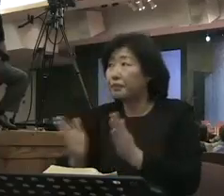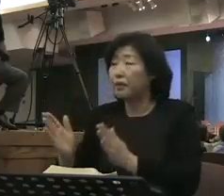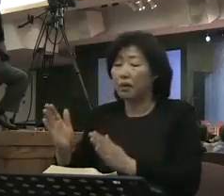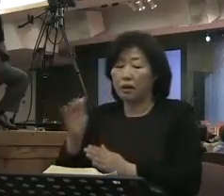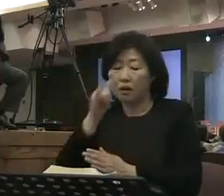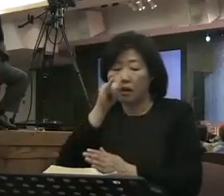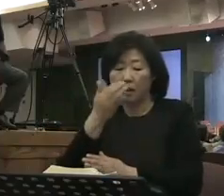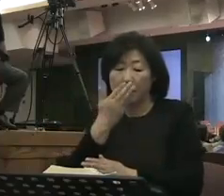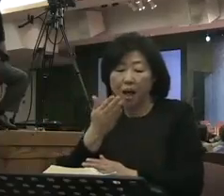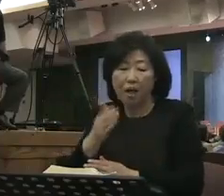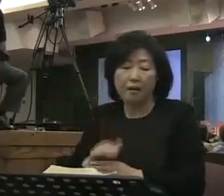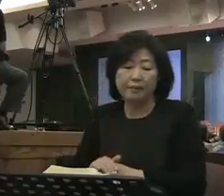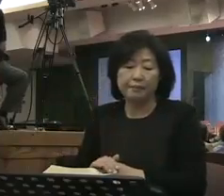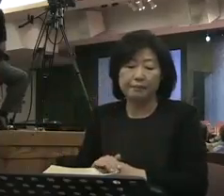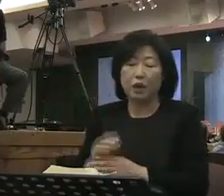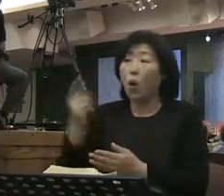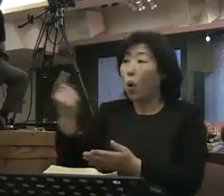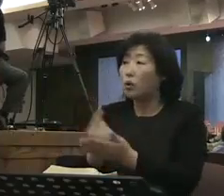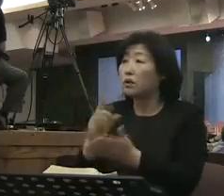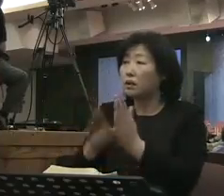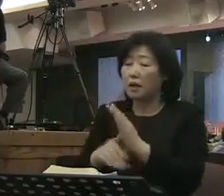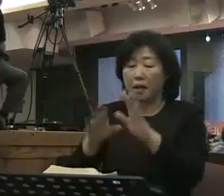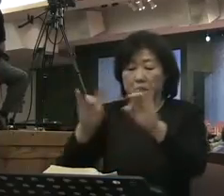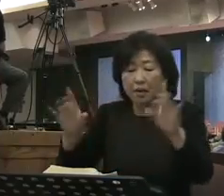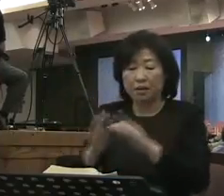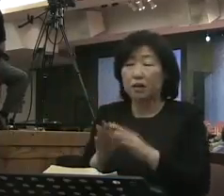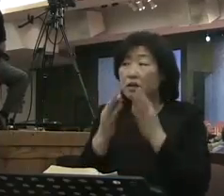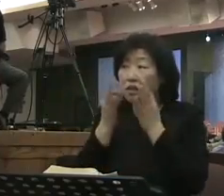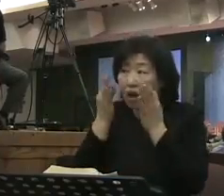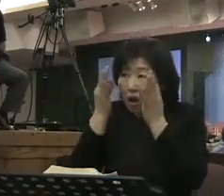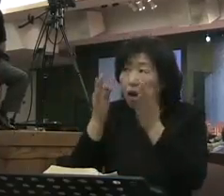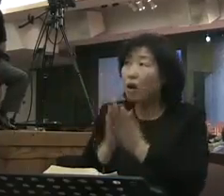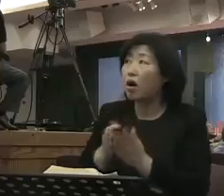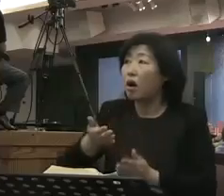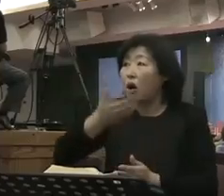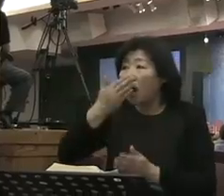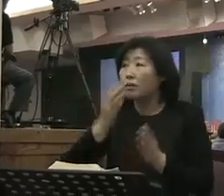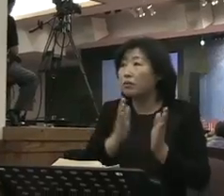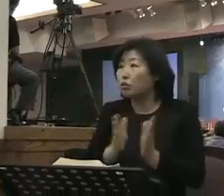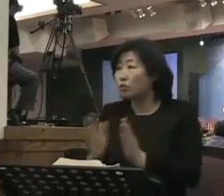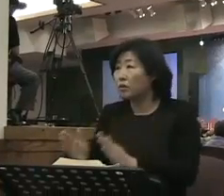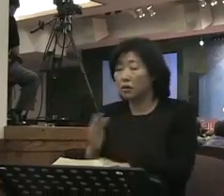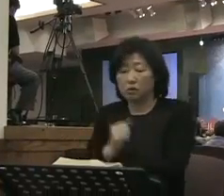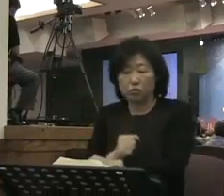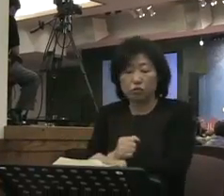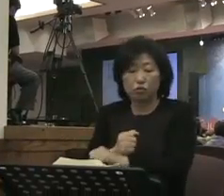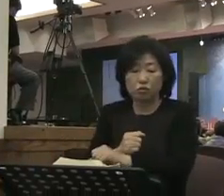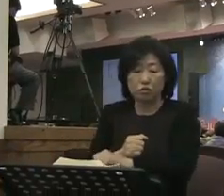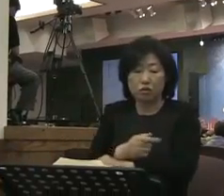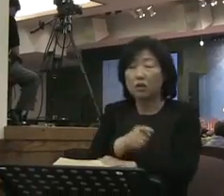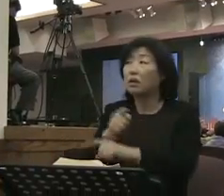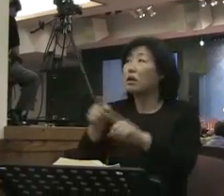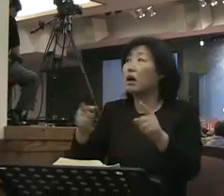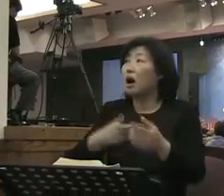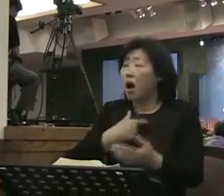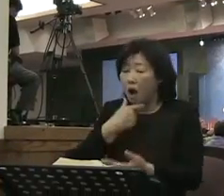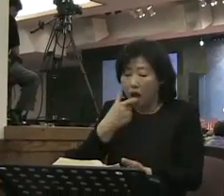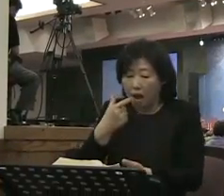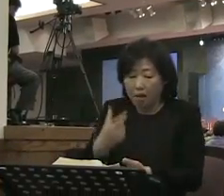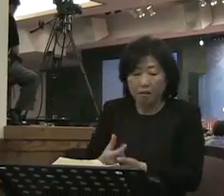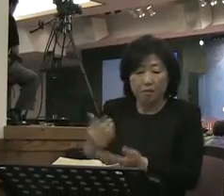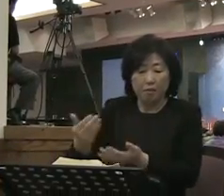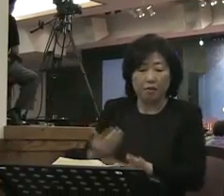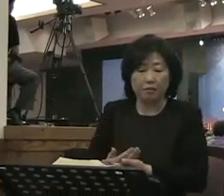것입니다. 그리고 오실 때마다 여러분들이 정성으로 음식을 준비해 주셔서 얼마나 그들이 감동받았는지